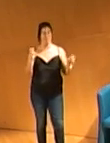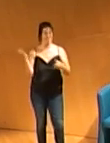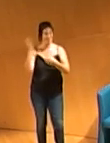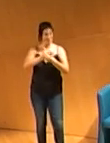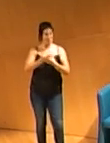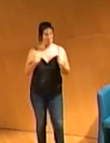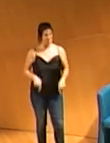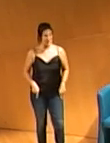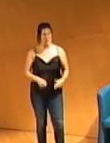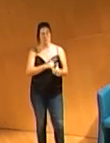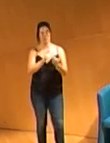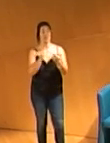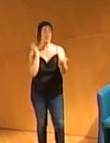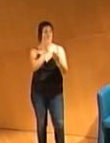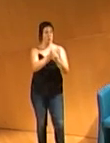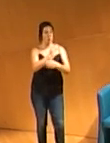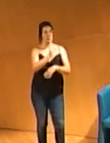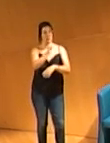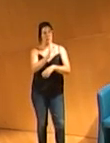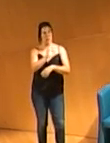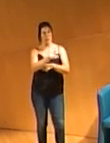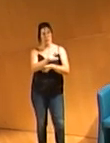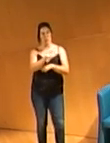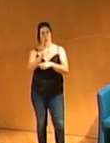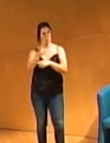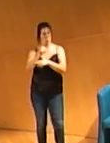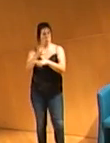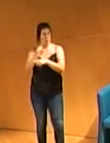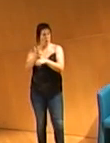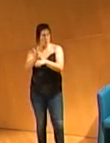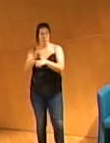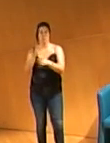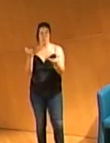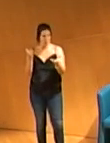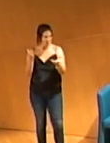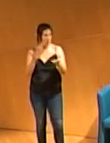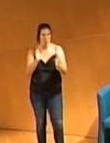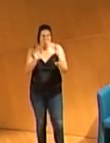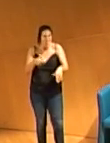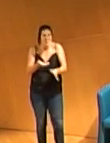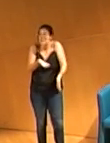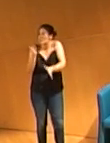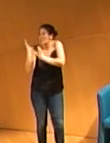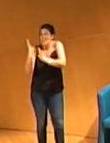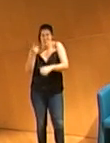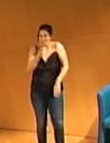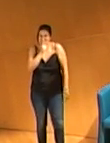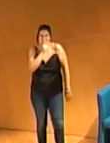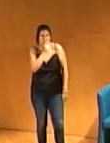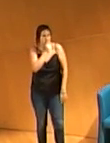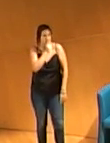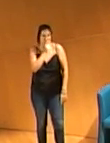table ronde, des choses qu'on n'aurait jamais entendues même il y a 5 ans, même il y a 10 ans. Donc, les choses bougent, c'est vrai.